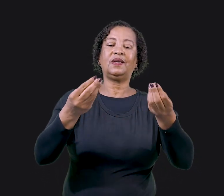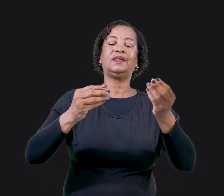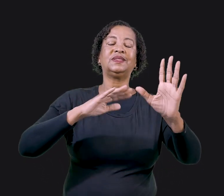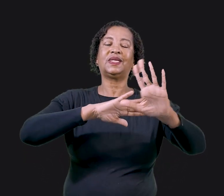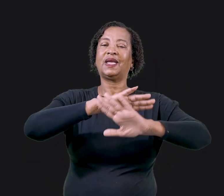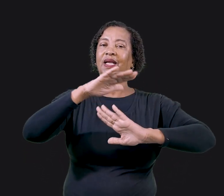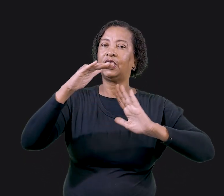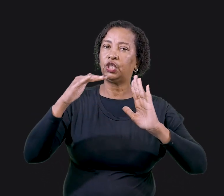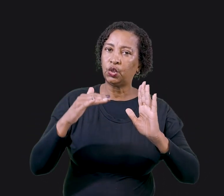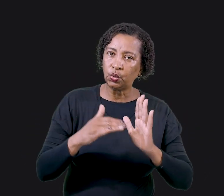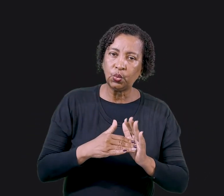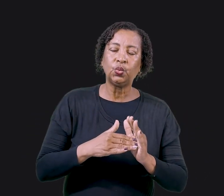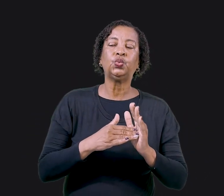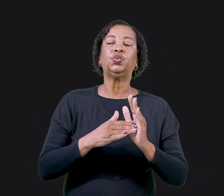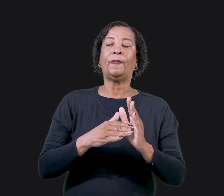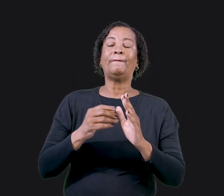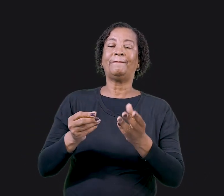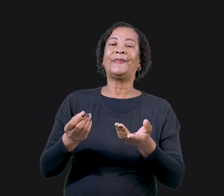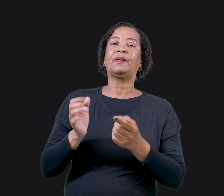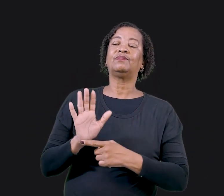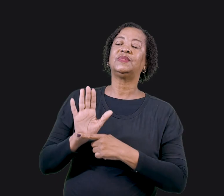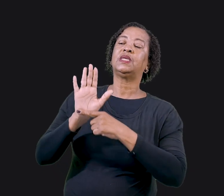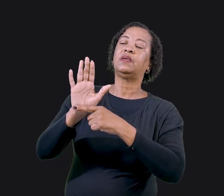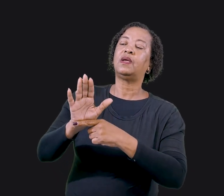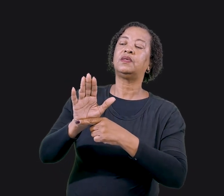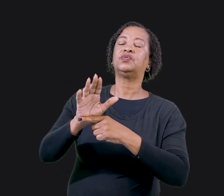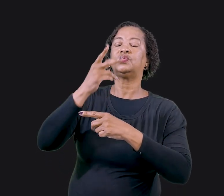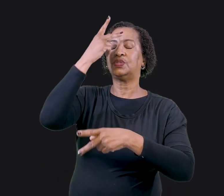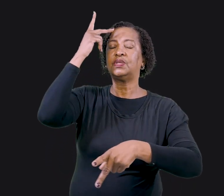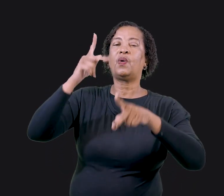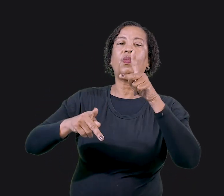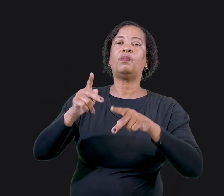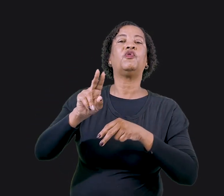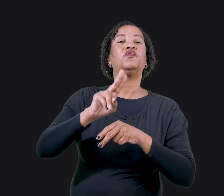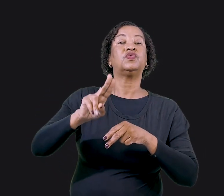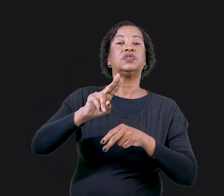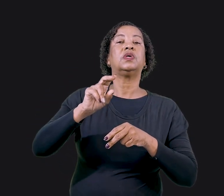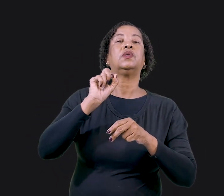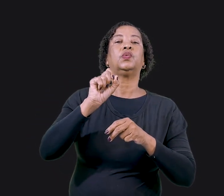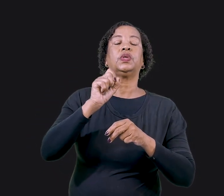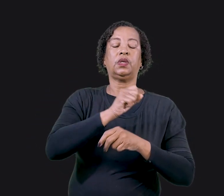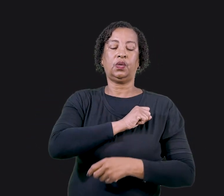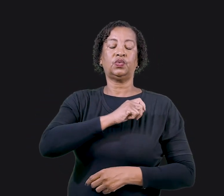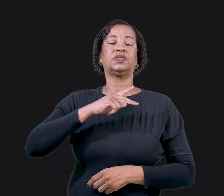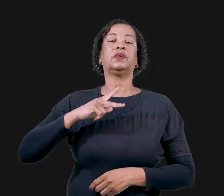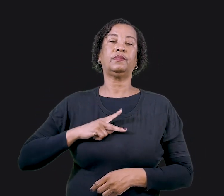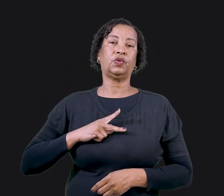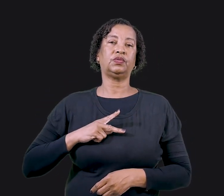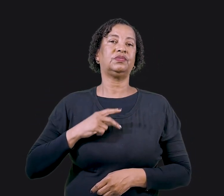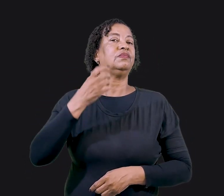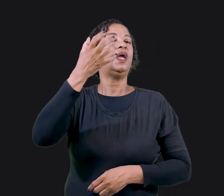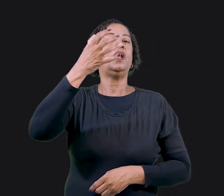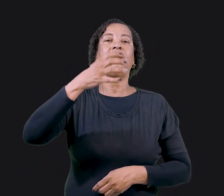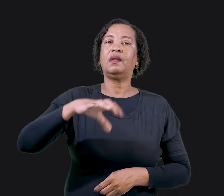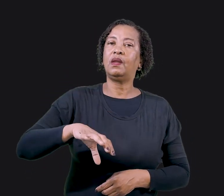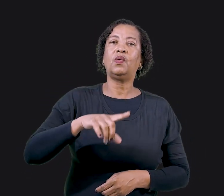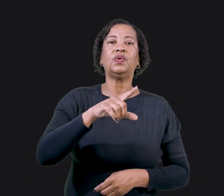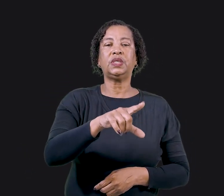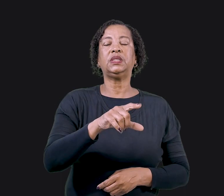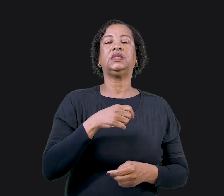a sua provisão para suprir as necessidades da multidão através dos apóstolos. Jesus não queria que sua provisão passasse